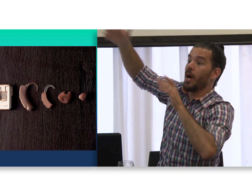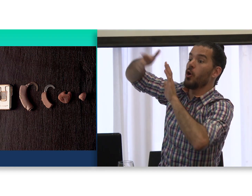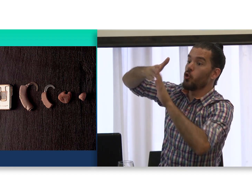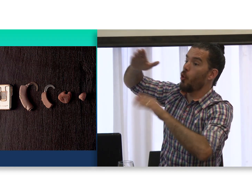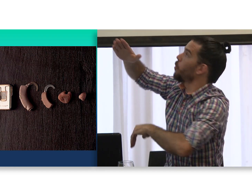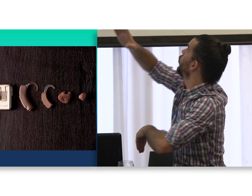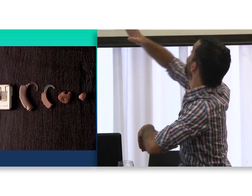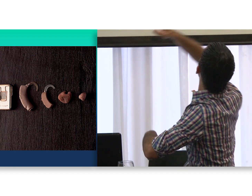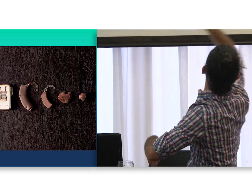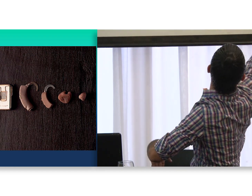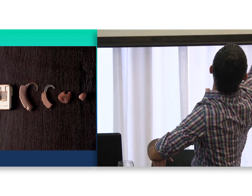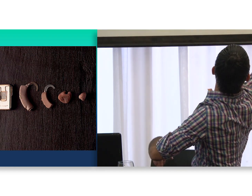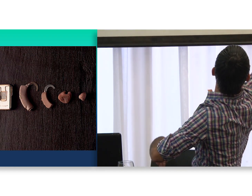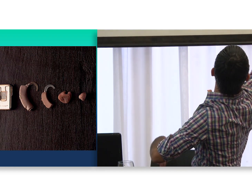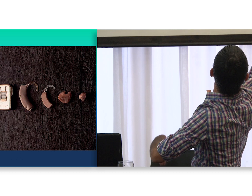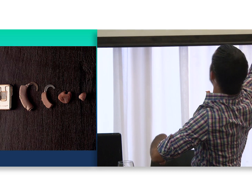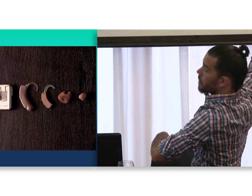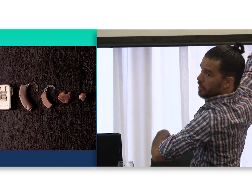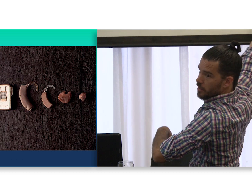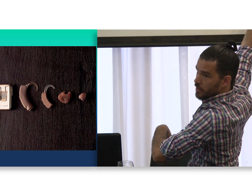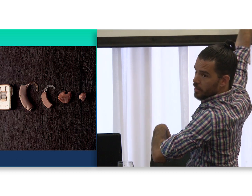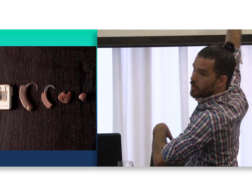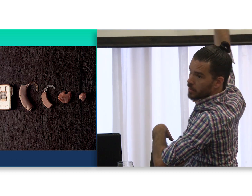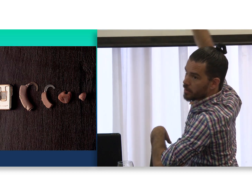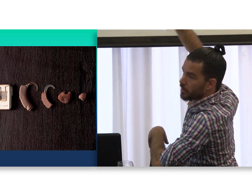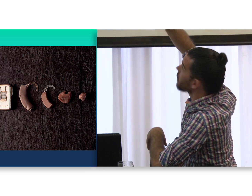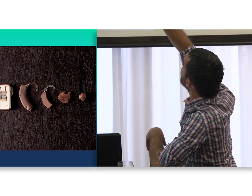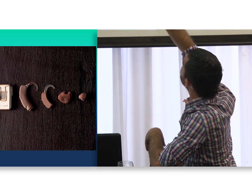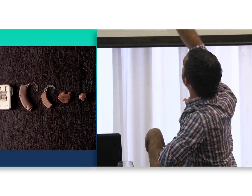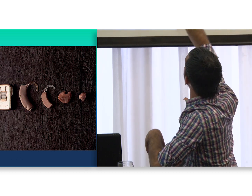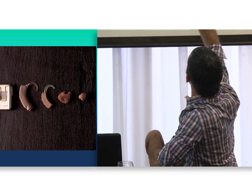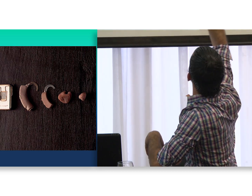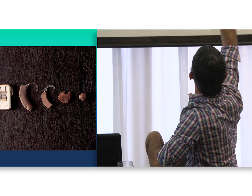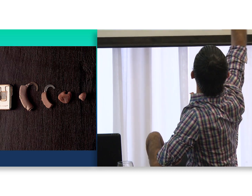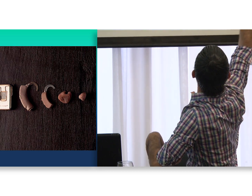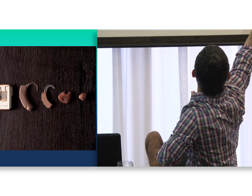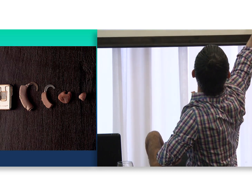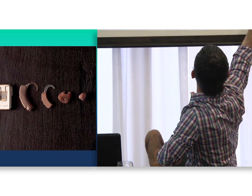Este es el del más viejo. Aquí podemos ver el audífono más nuevo.